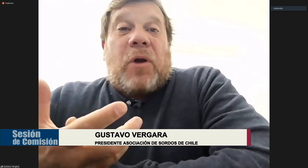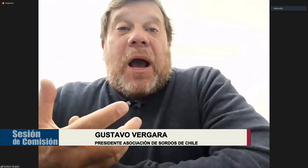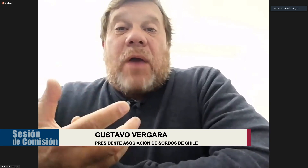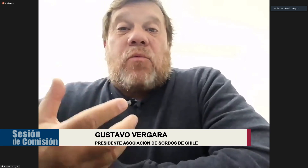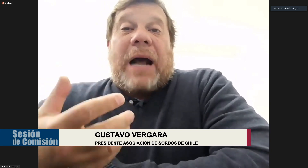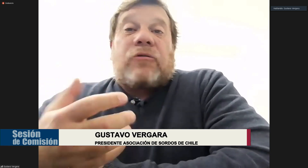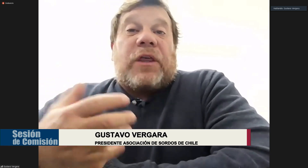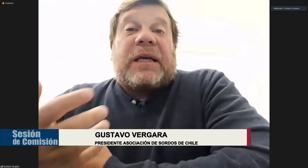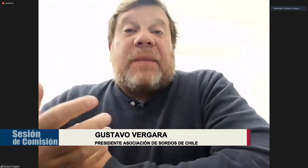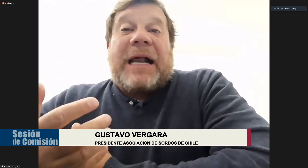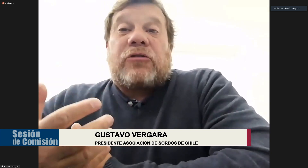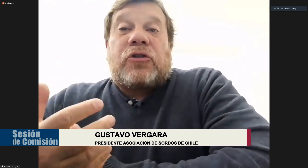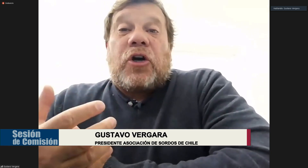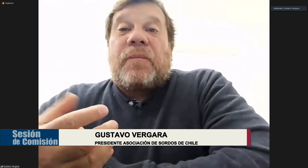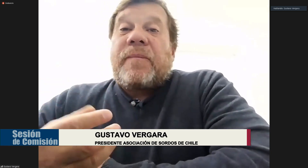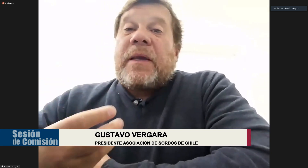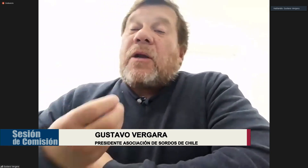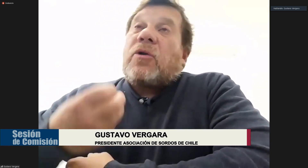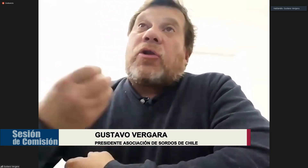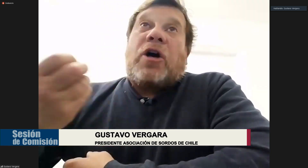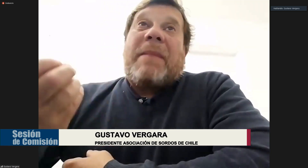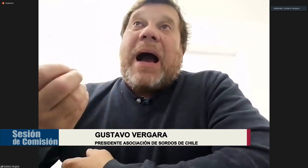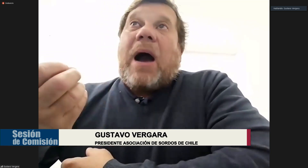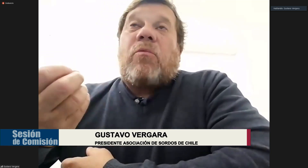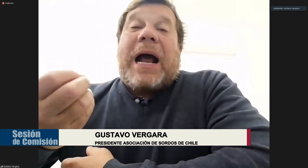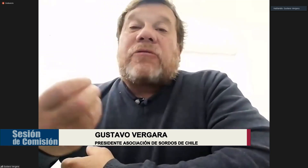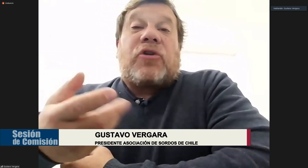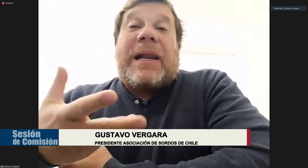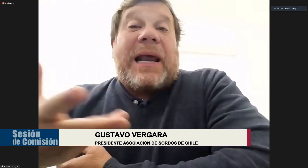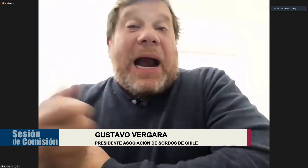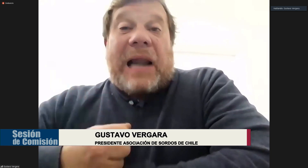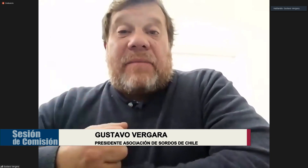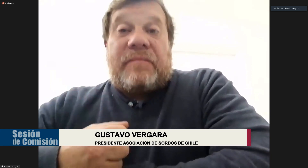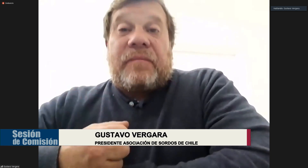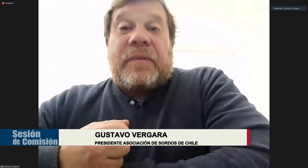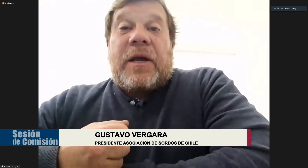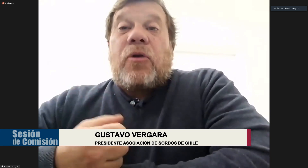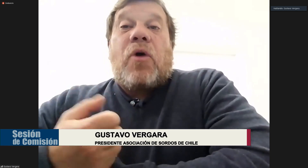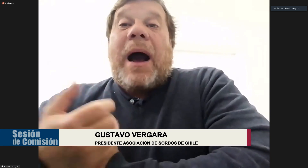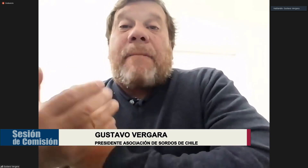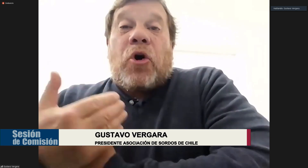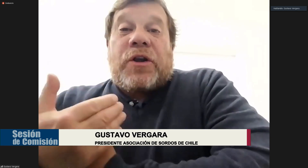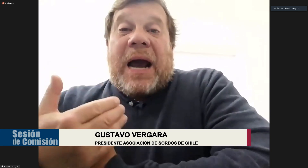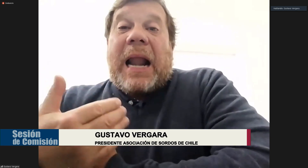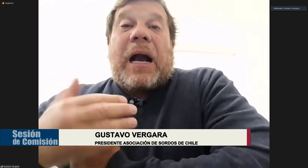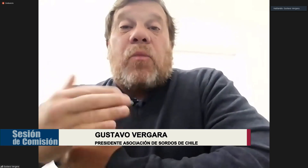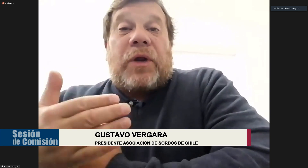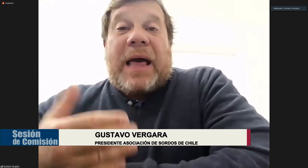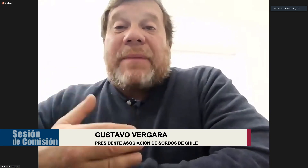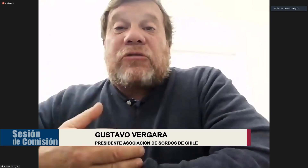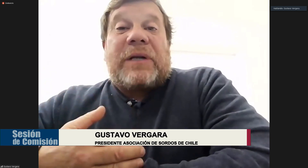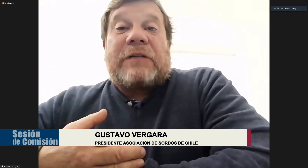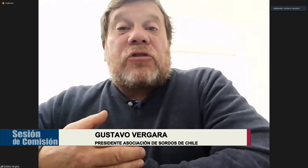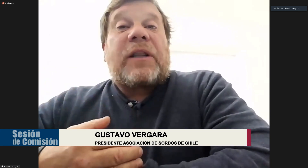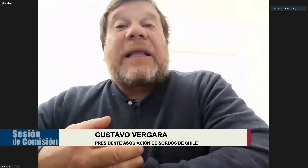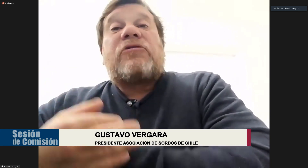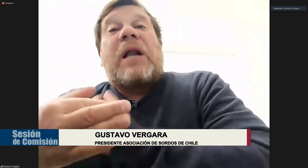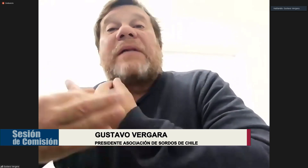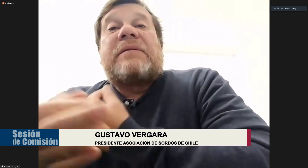hay un acto de discriminación, no toma una acción legal, no apoya a la comunidad de personas sordas,